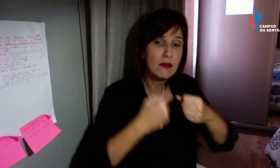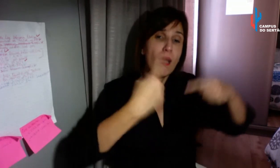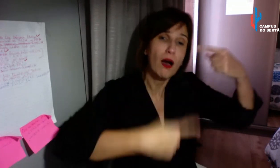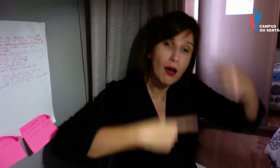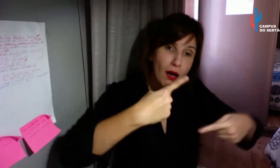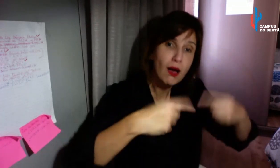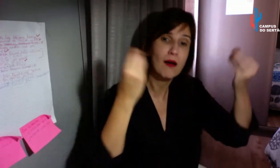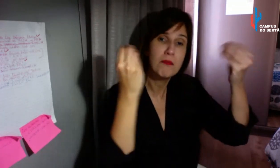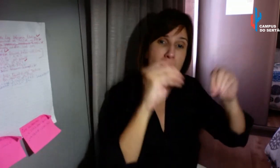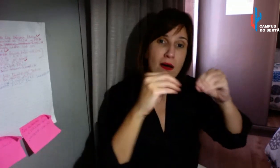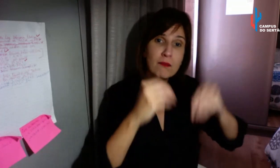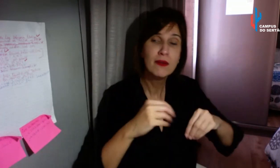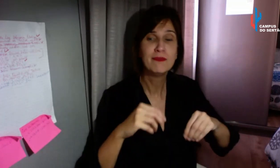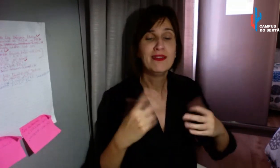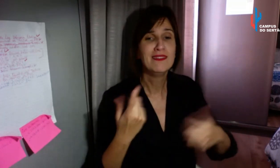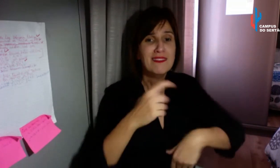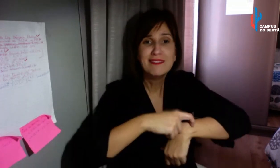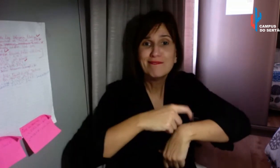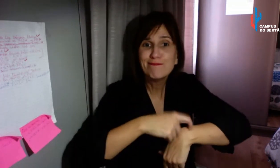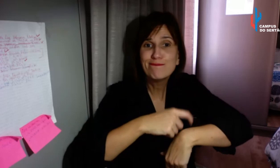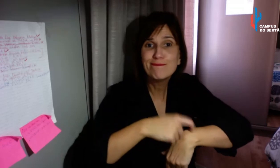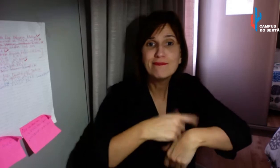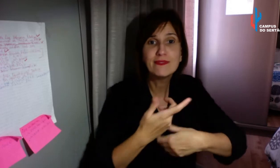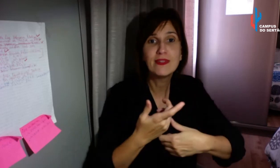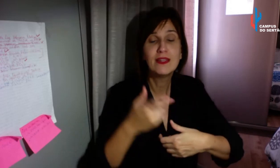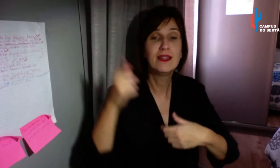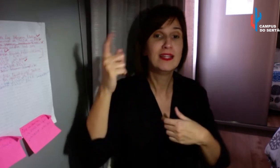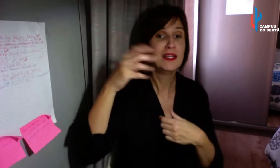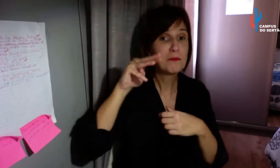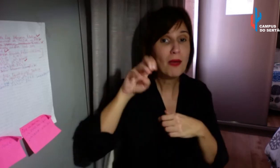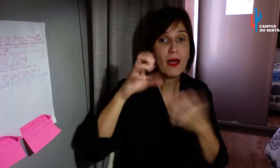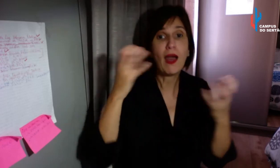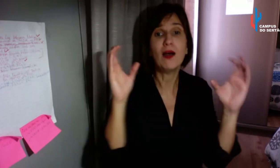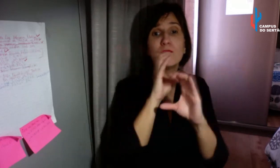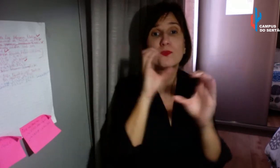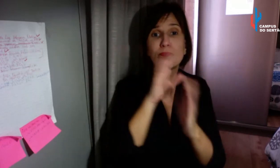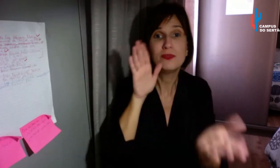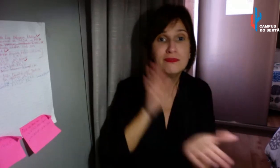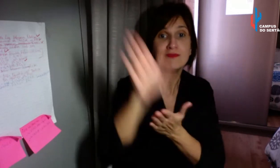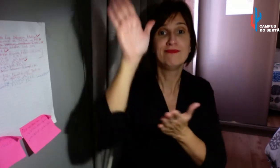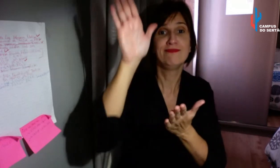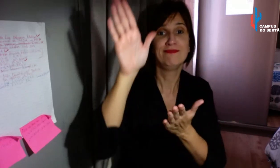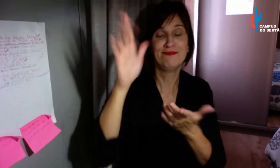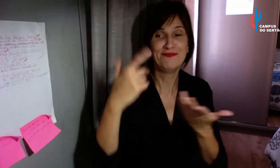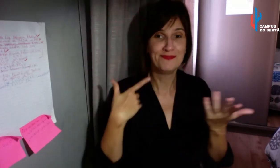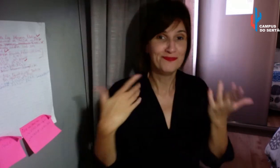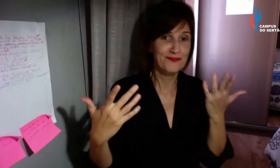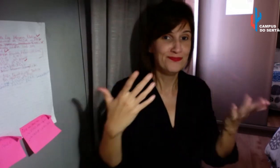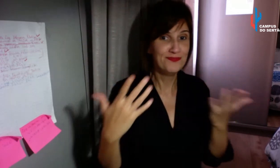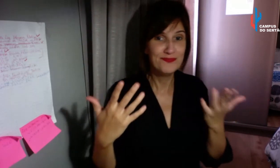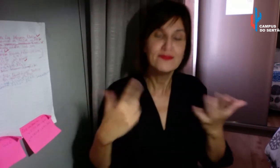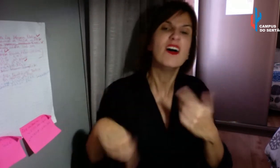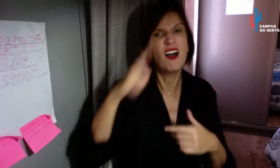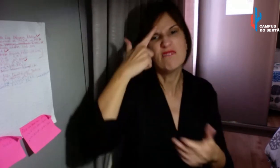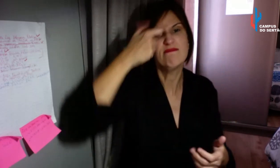e também pensamos na questão do currículo que precisa ser rediscutido a cada 2 anos, a cada 3 anos. E como havia